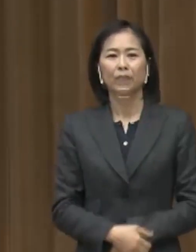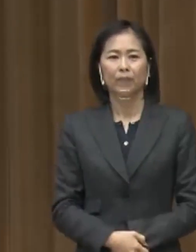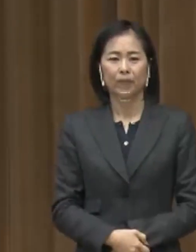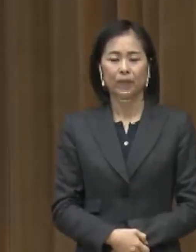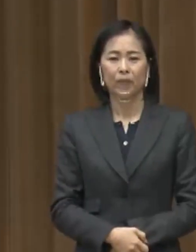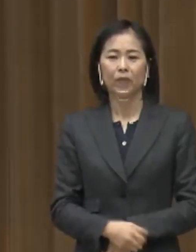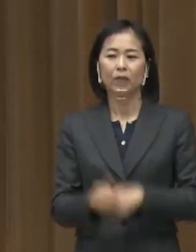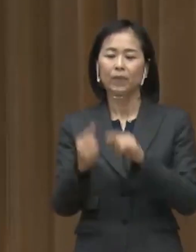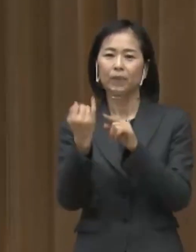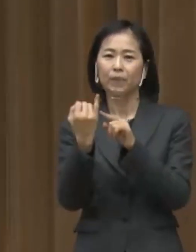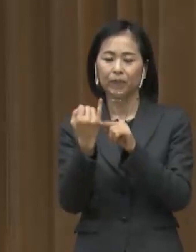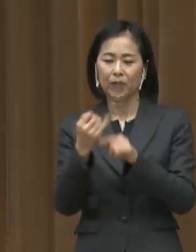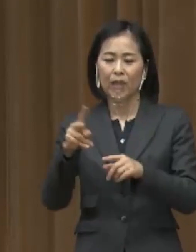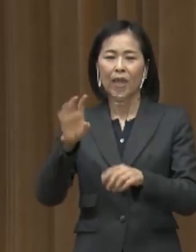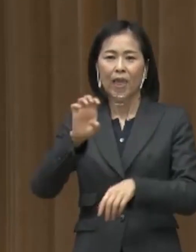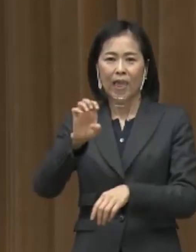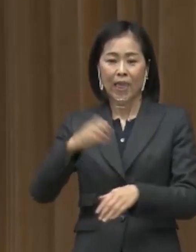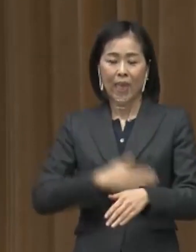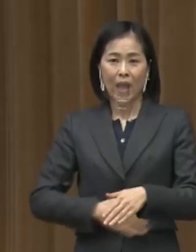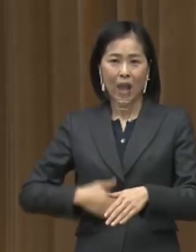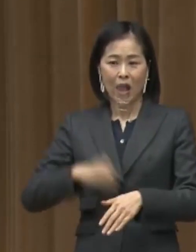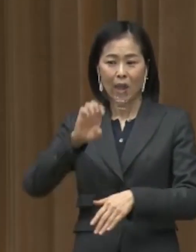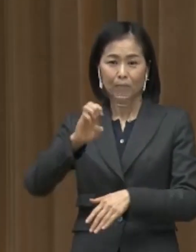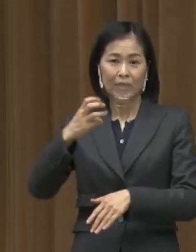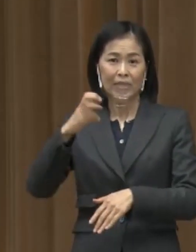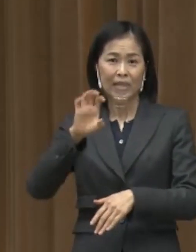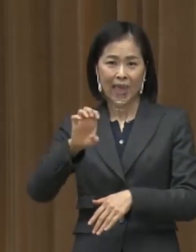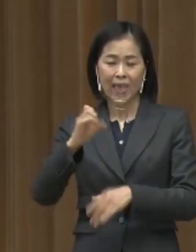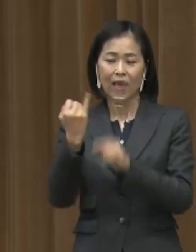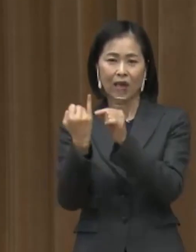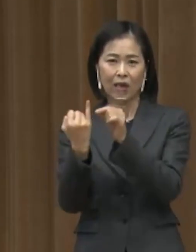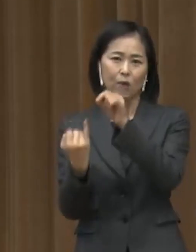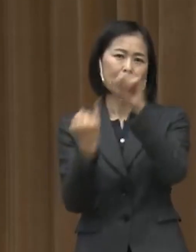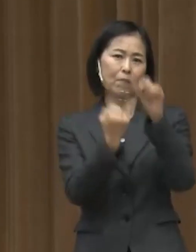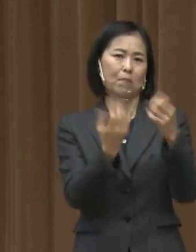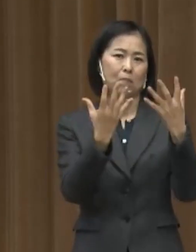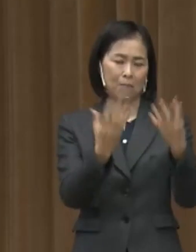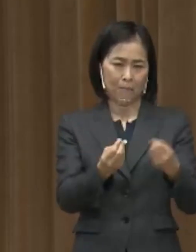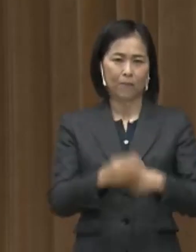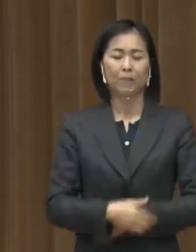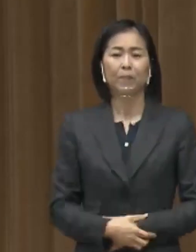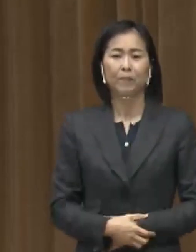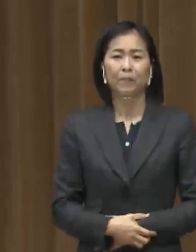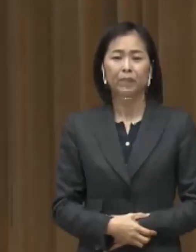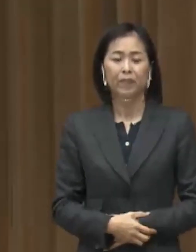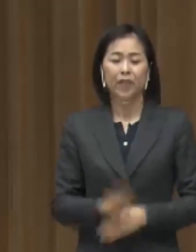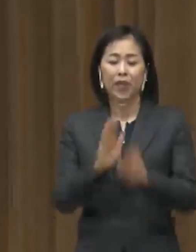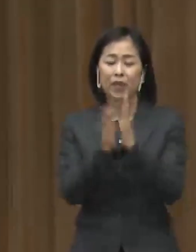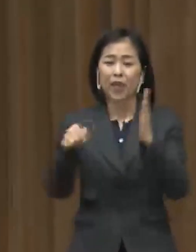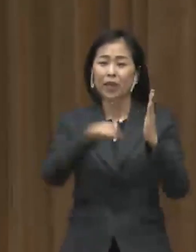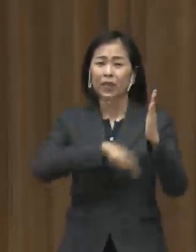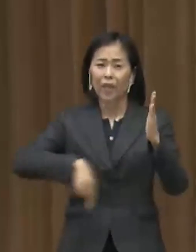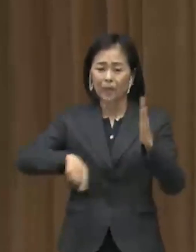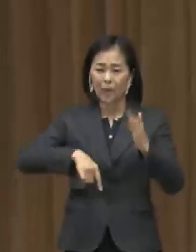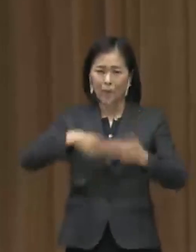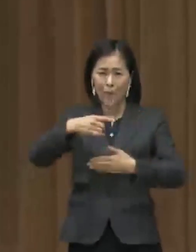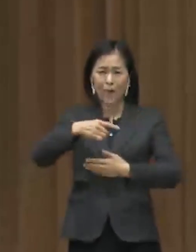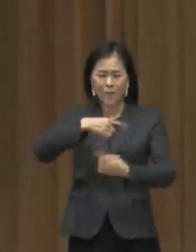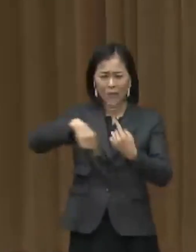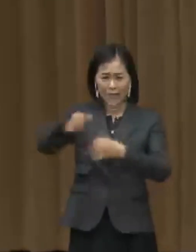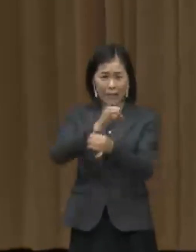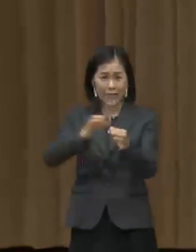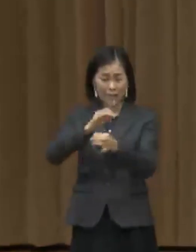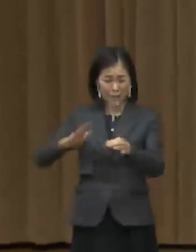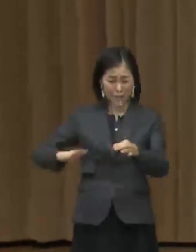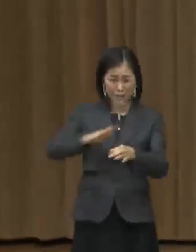画部長である江原美恵を登用をいたします。県内企業の稼げる力の強化に向けた